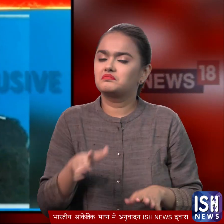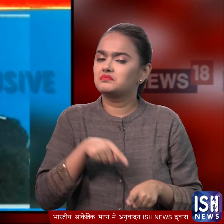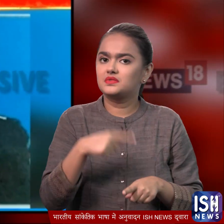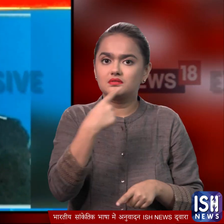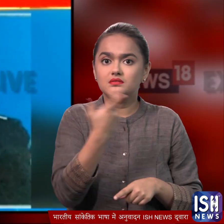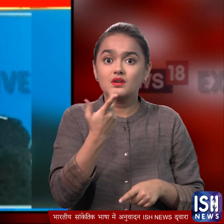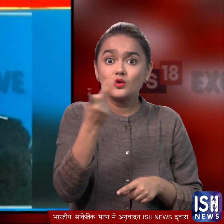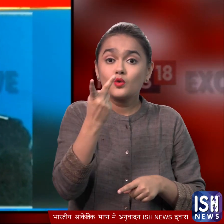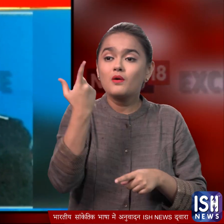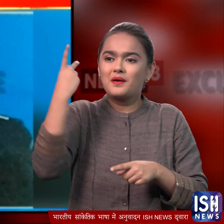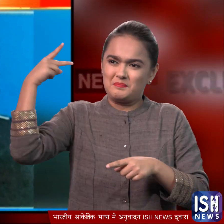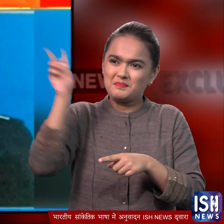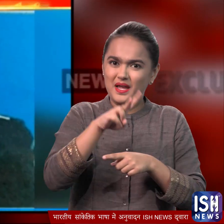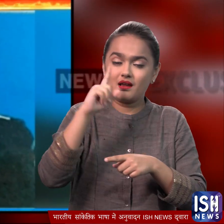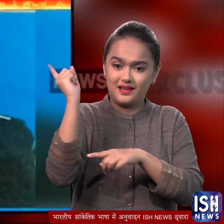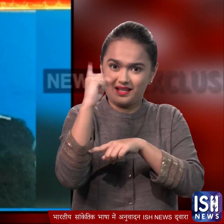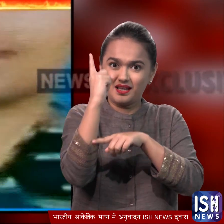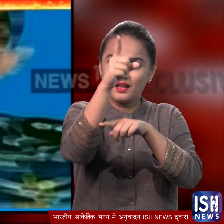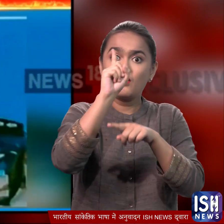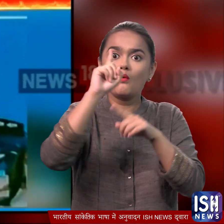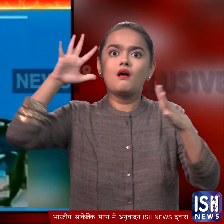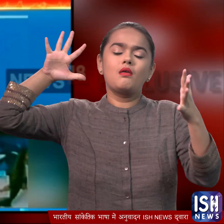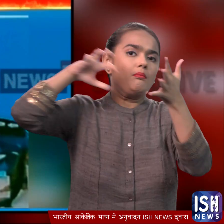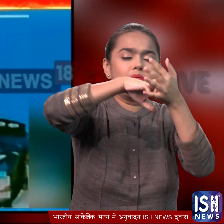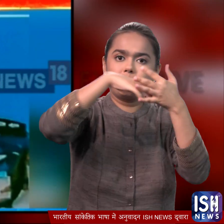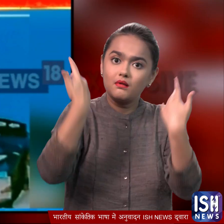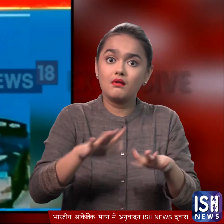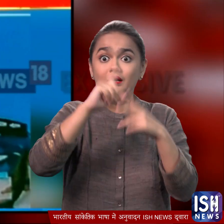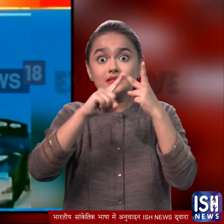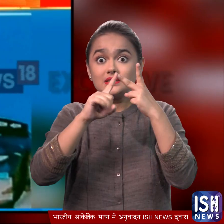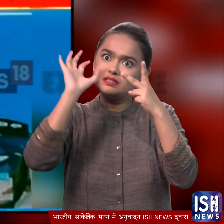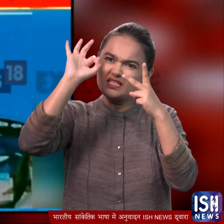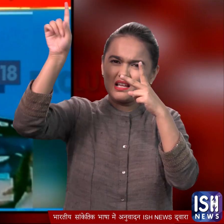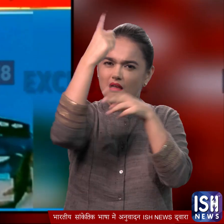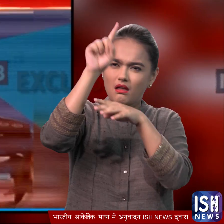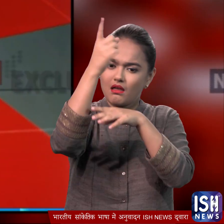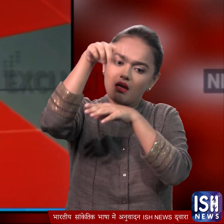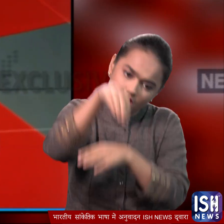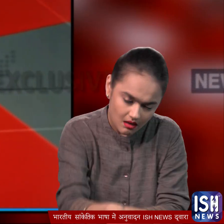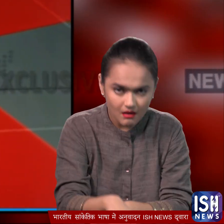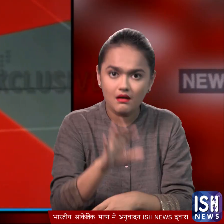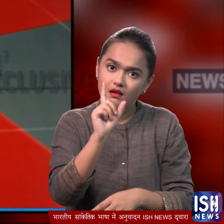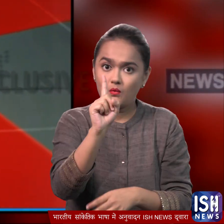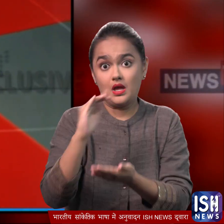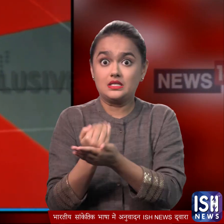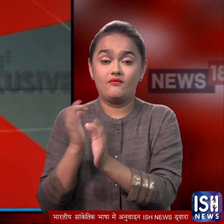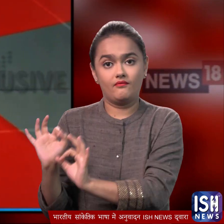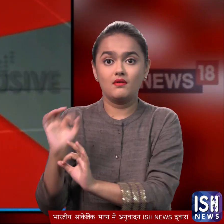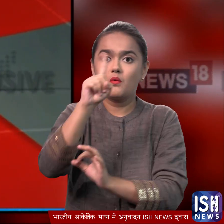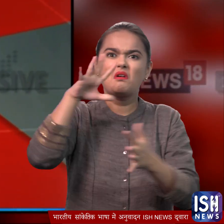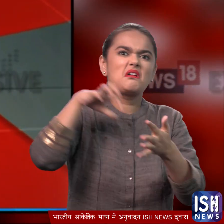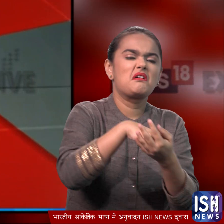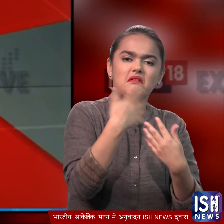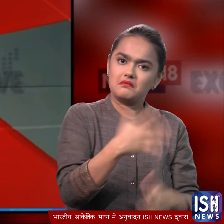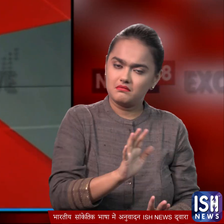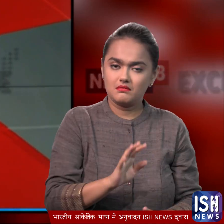के 2 हेलीकॉप्टर उधमपुर लौट रहे थे, जिनमें एक क्रैश हो गया और दूसरा सही सलामत उतर गया। सौभाग्य की एक बात है कि सेना की एविएशन